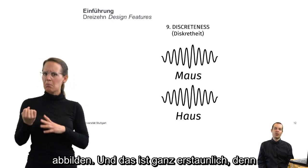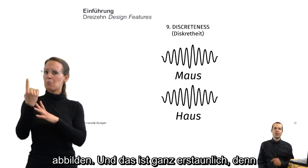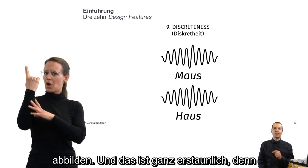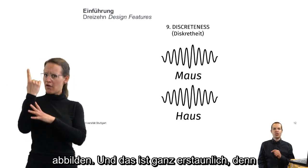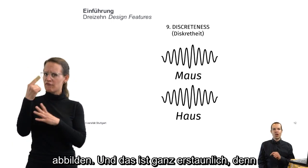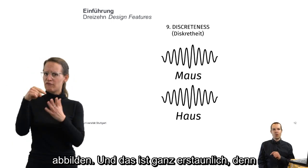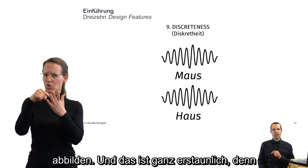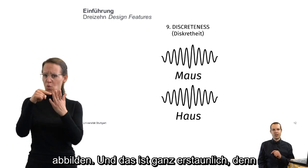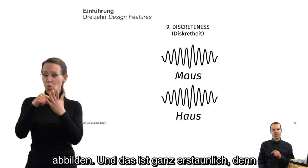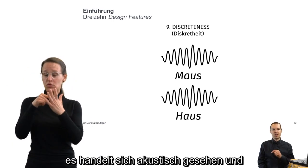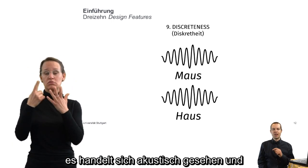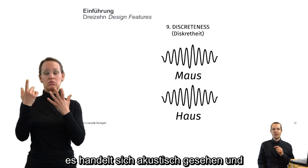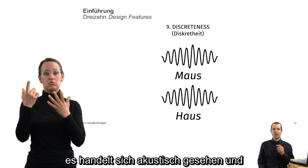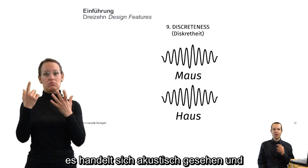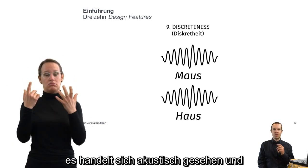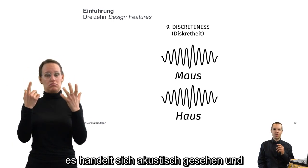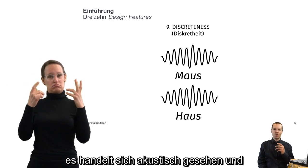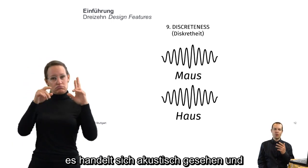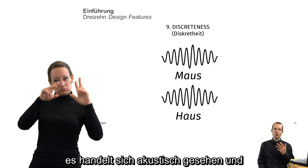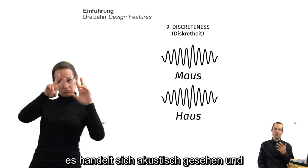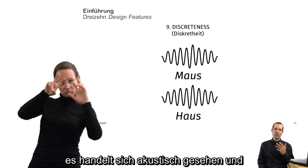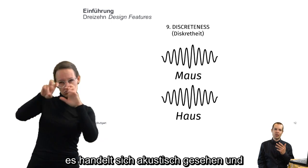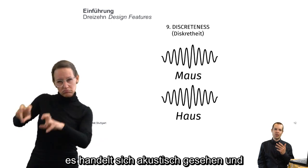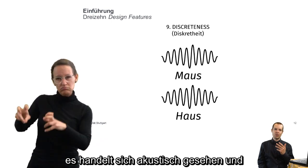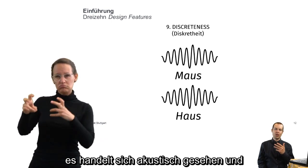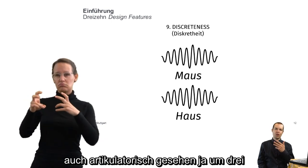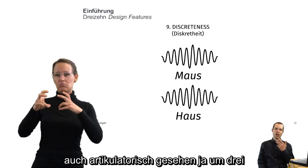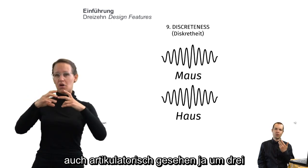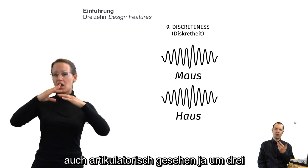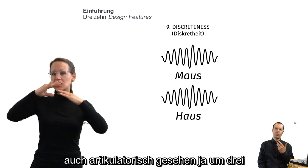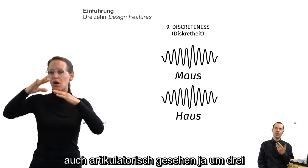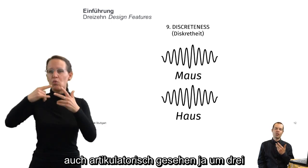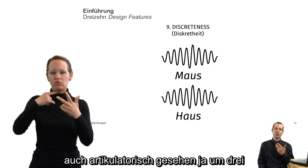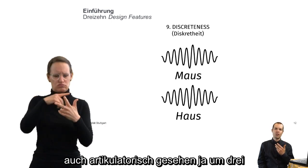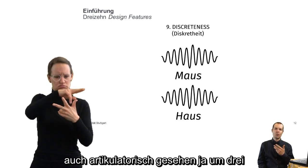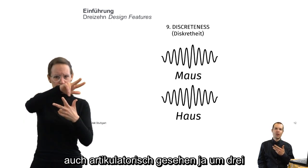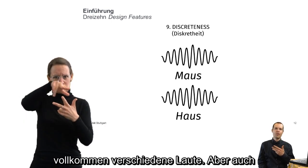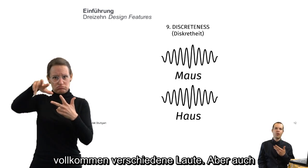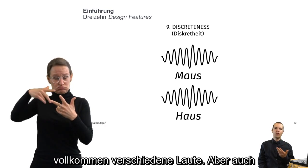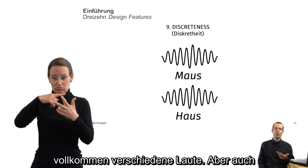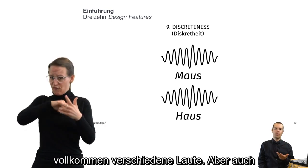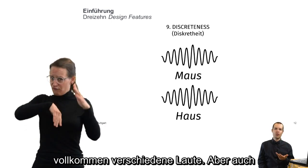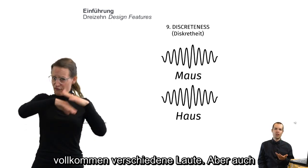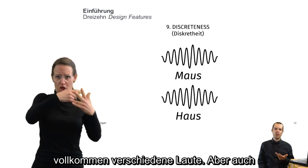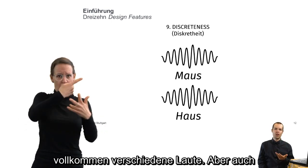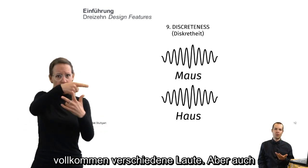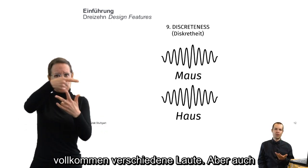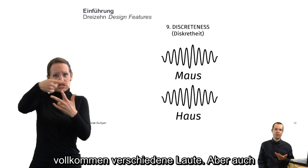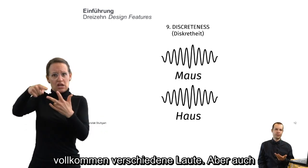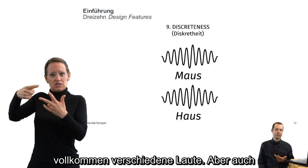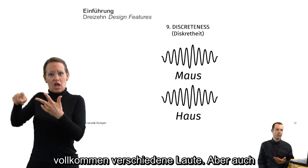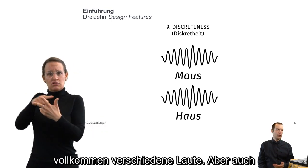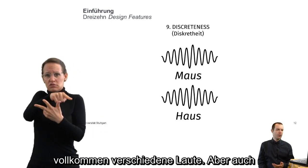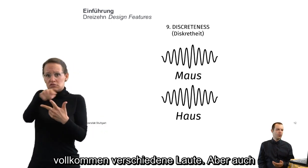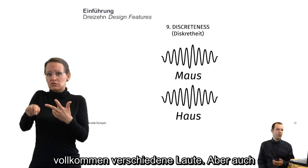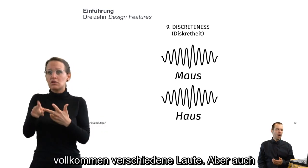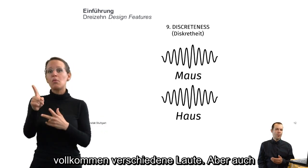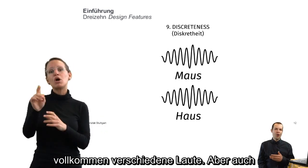Und das ist ganz erstaunlich, denn es handelt sich akustisch gesehen und auch artikulatorisch gesehen um drei vollkommen verschiedene Laute.